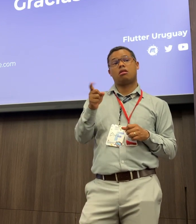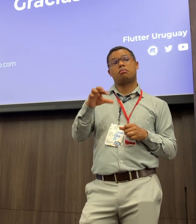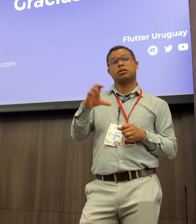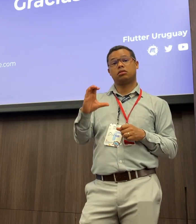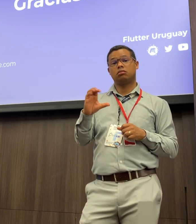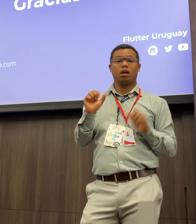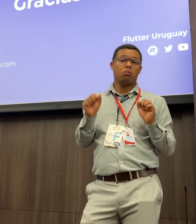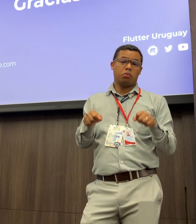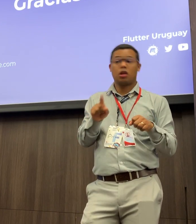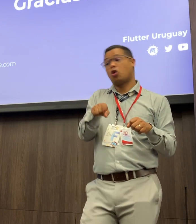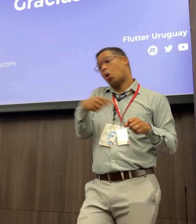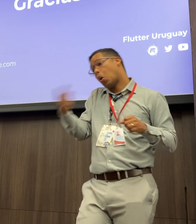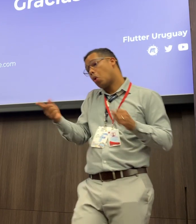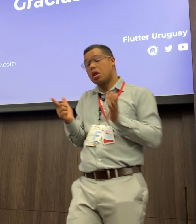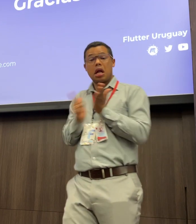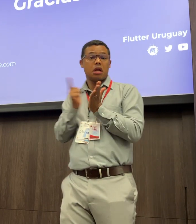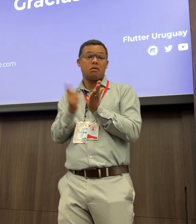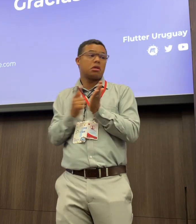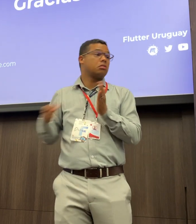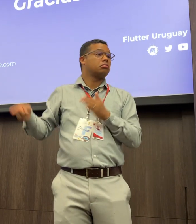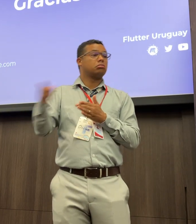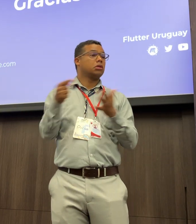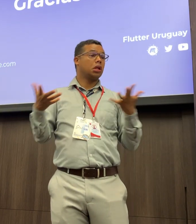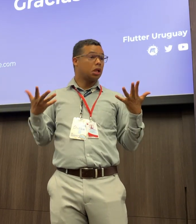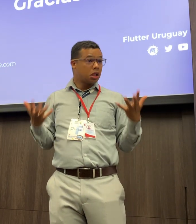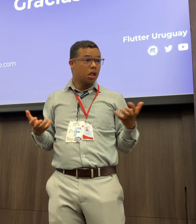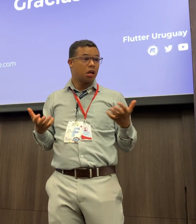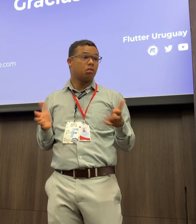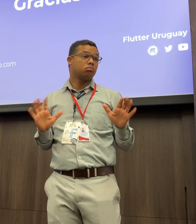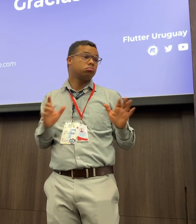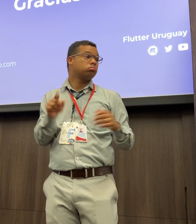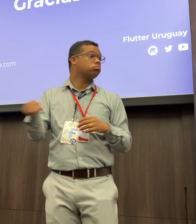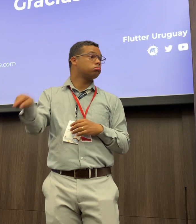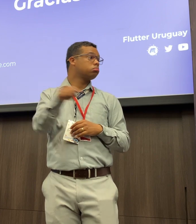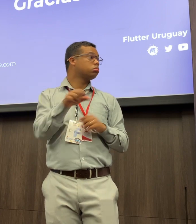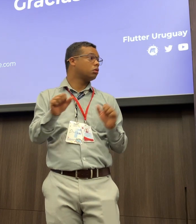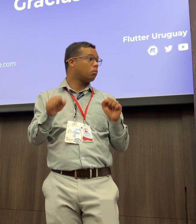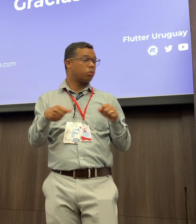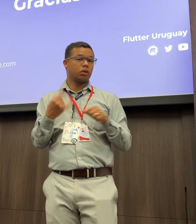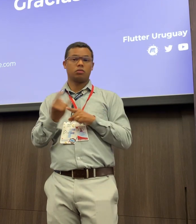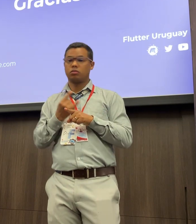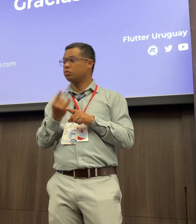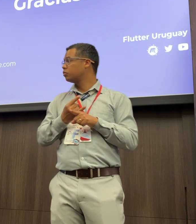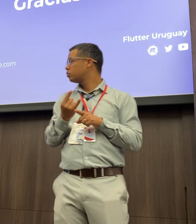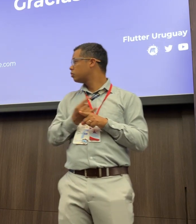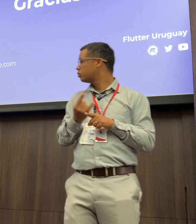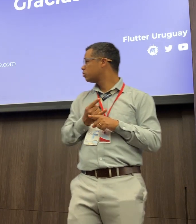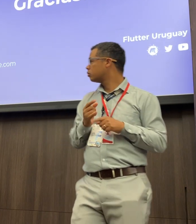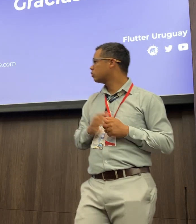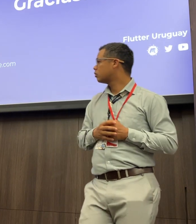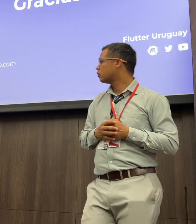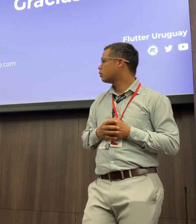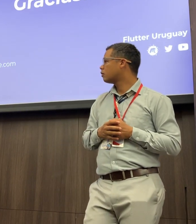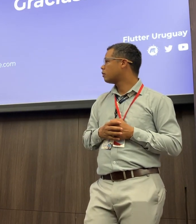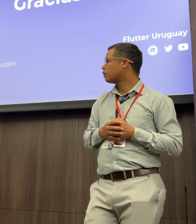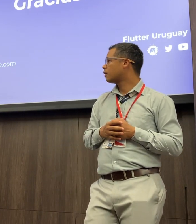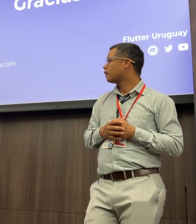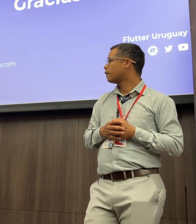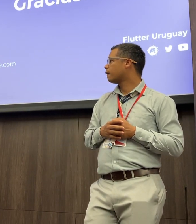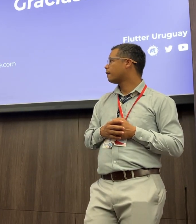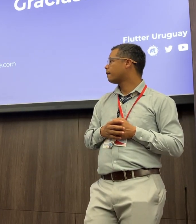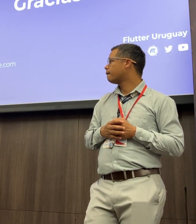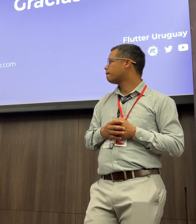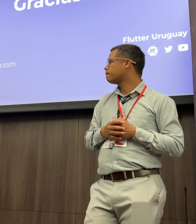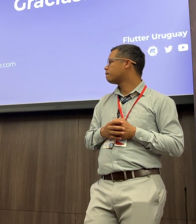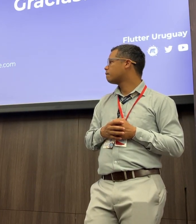una librería que vos quieras integrar y definir todos tus modelos utilizando protobuf. De hecho, hay muchas librerías que hacen uso de